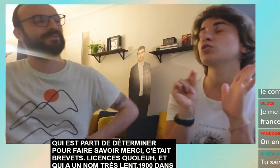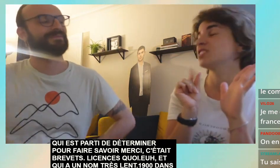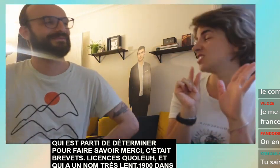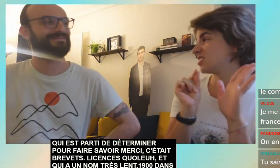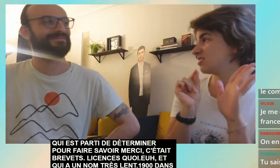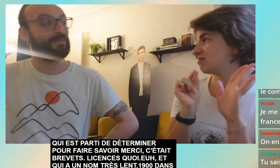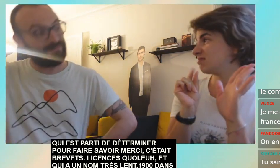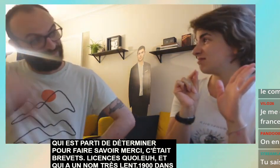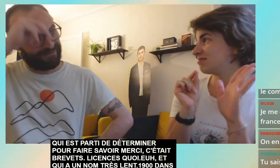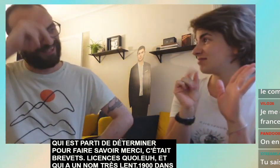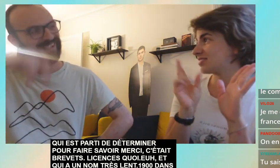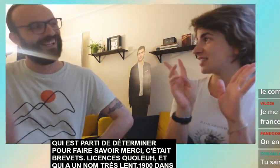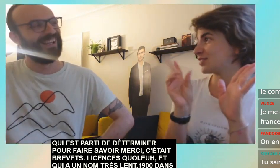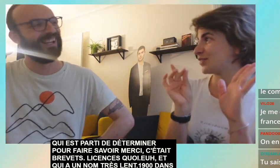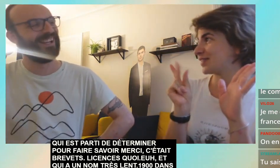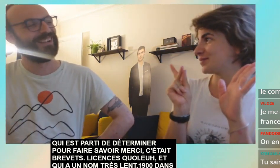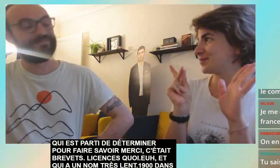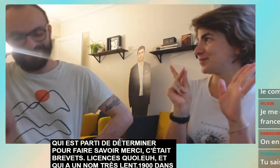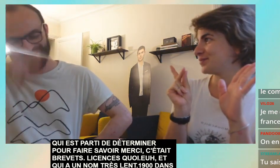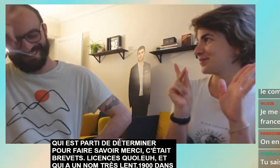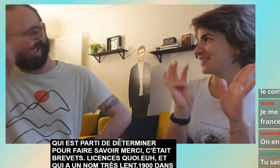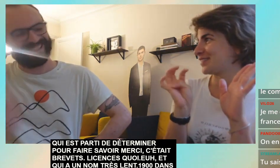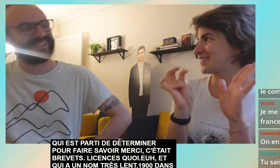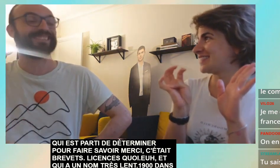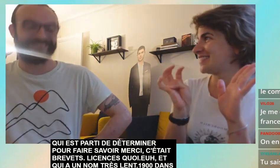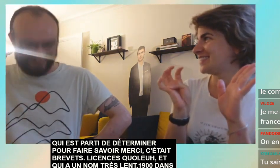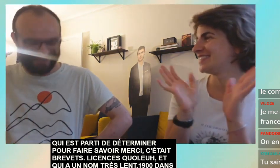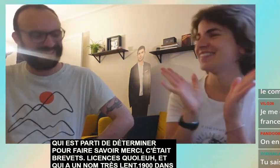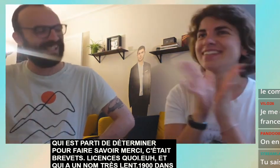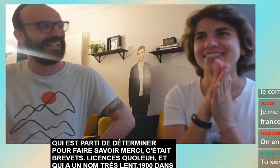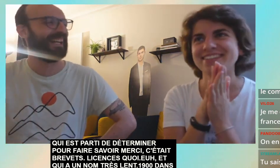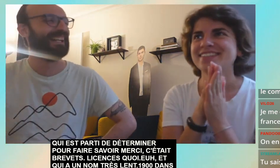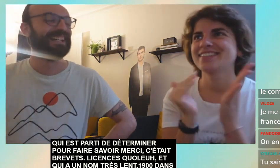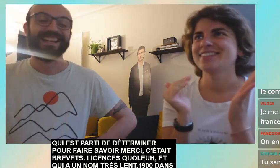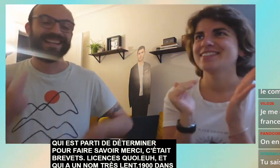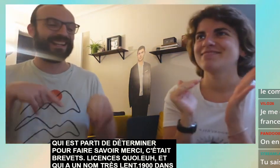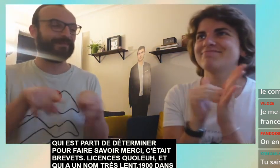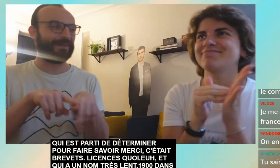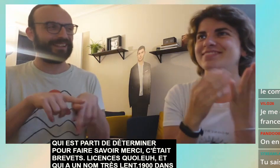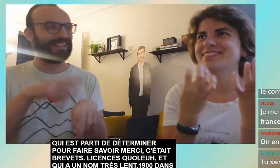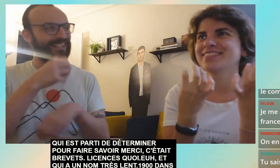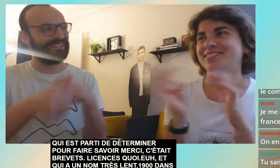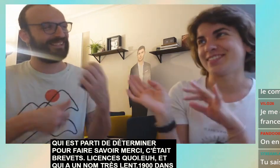70. Plus. 80. Plus. 90. Oui. La même année.